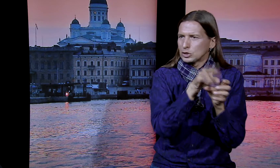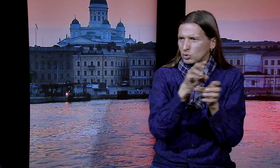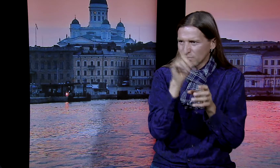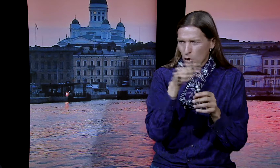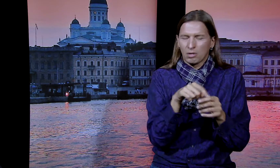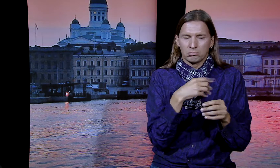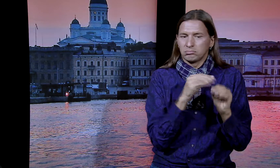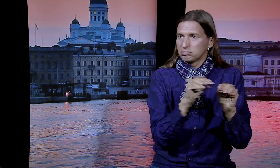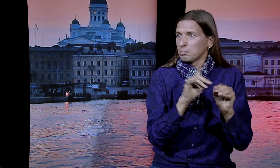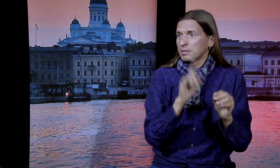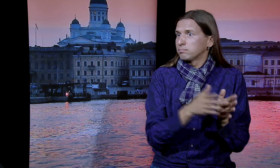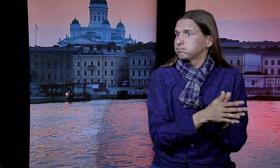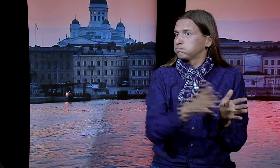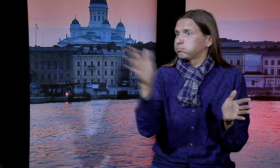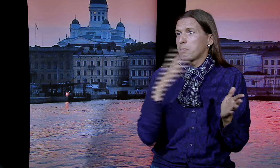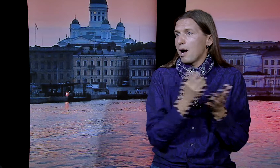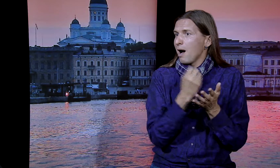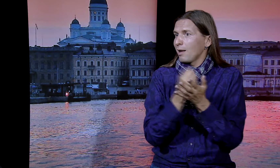ja kuurot integroitu.